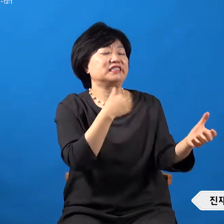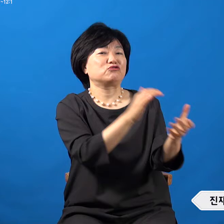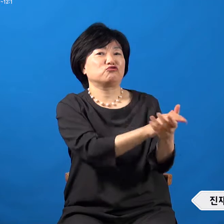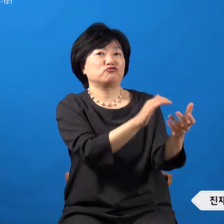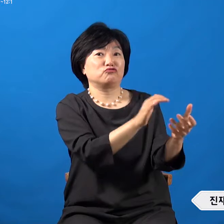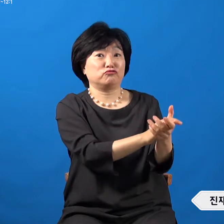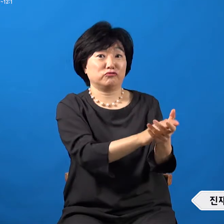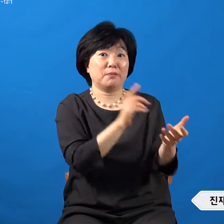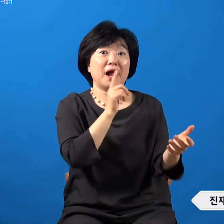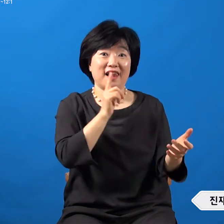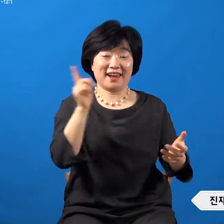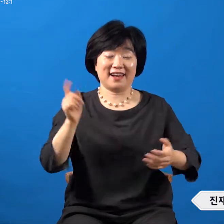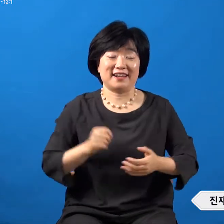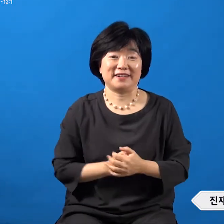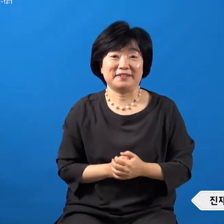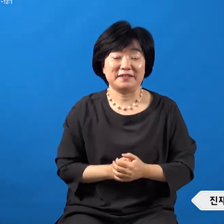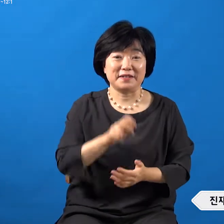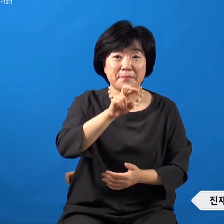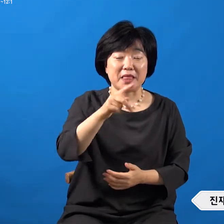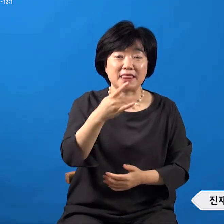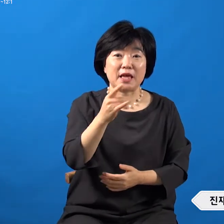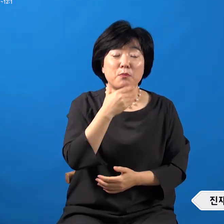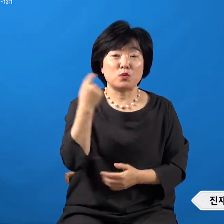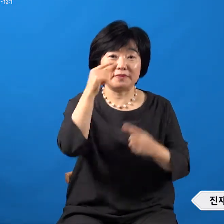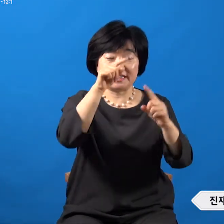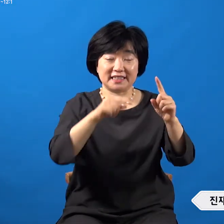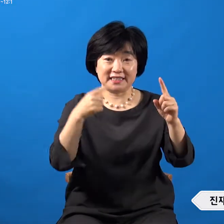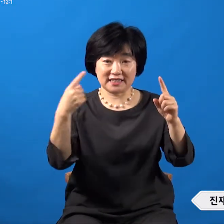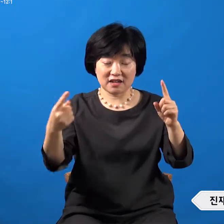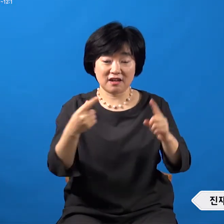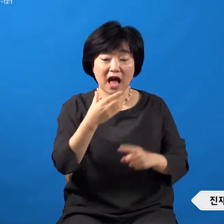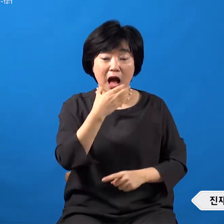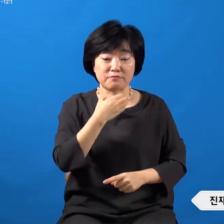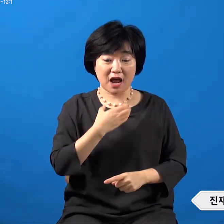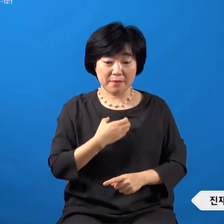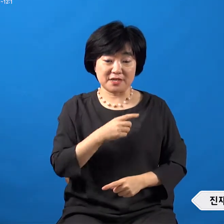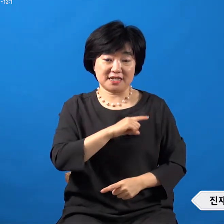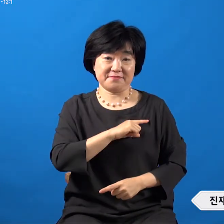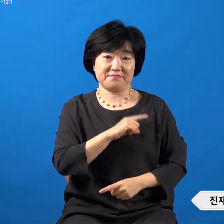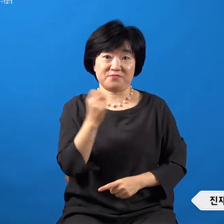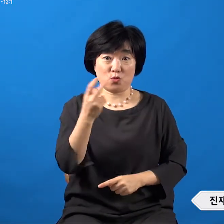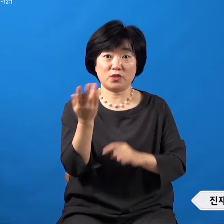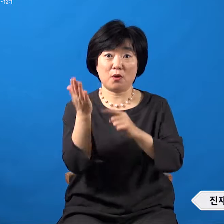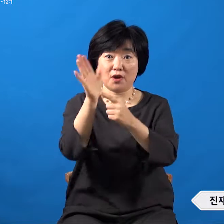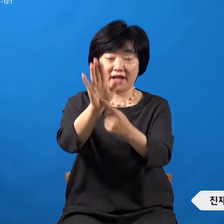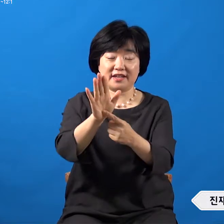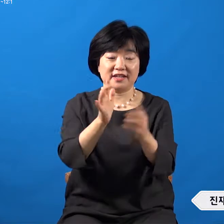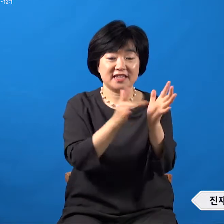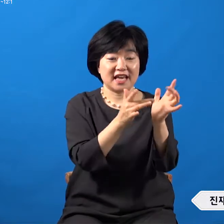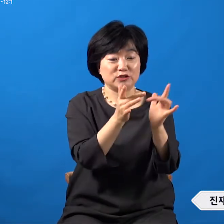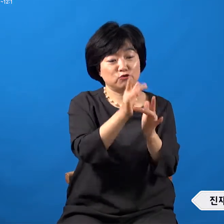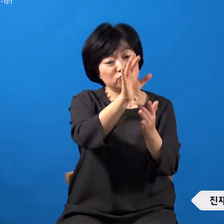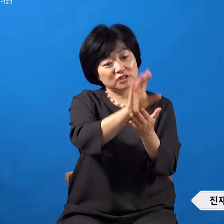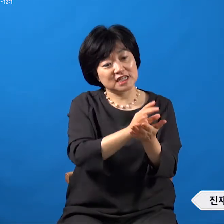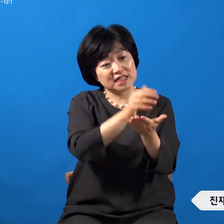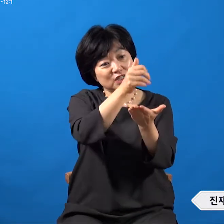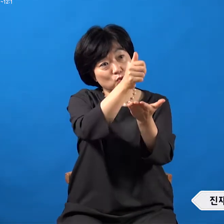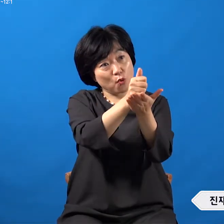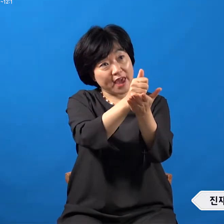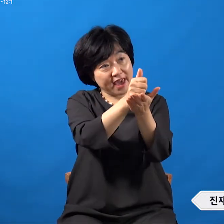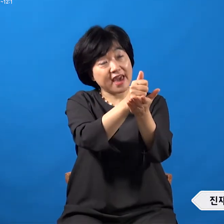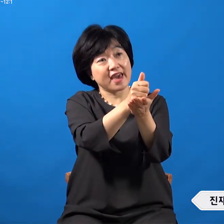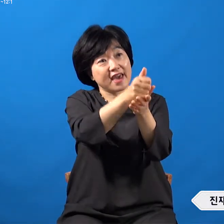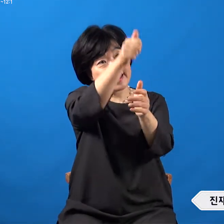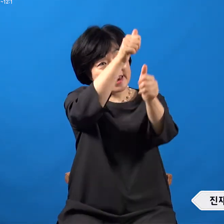칭함을 받았을까요? 마태복음 1장 1절에 보면 아브라함이 또 한 번 등장합니다. 예수 그리스도의